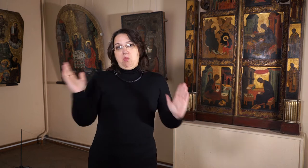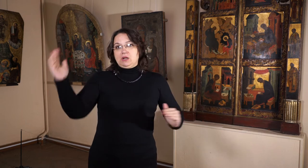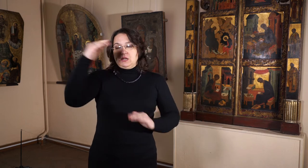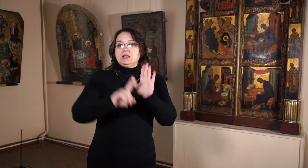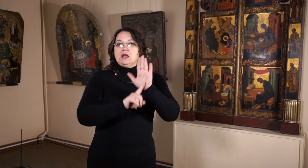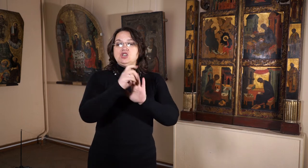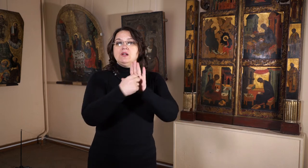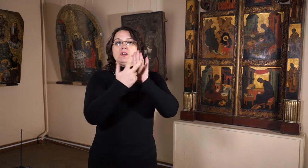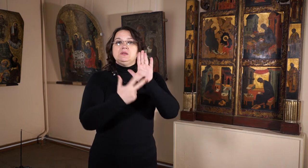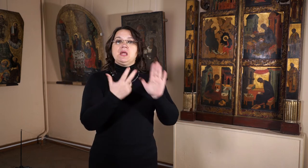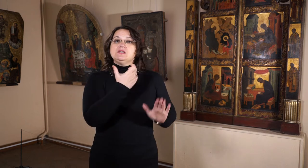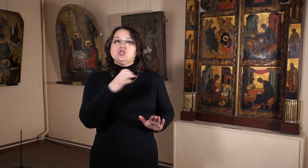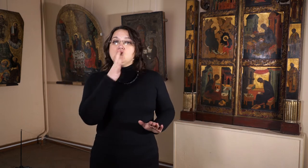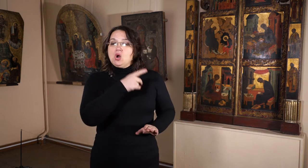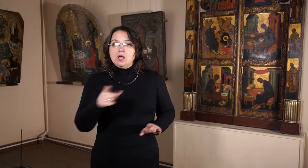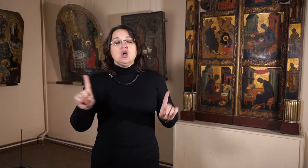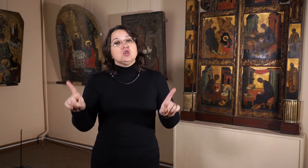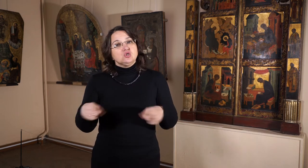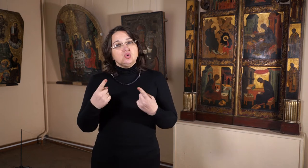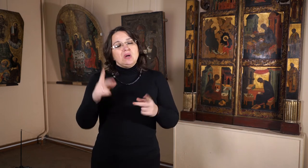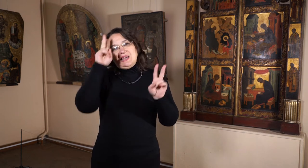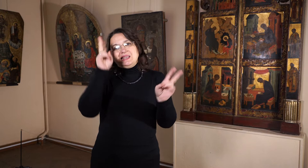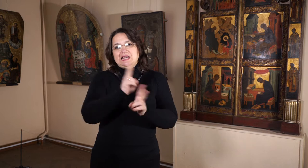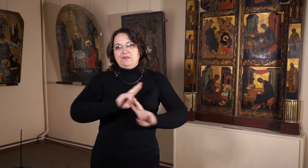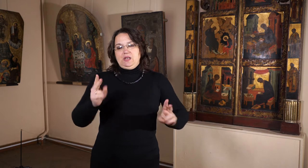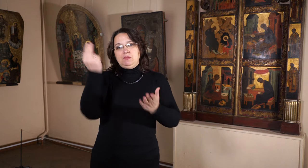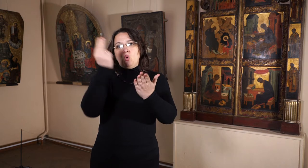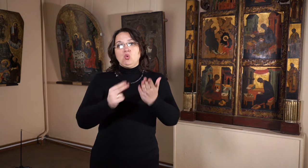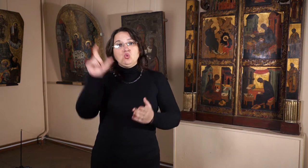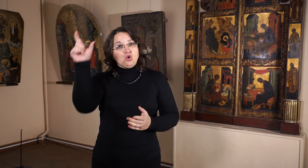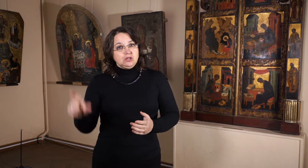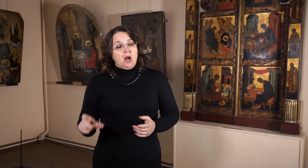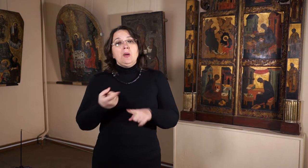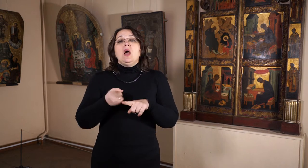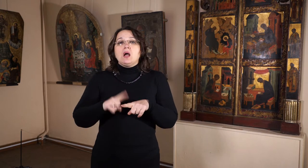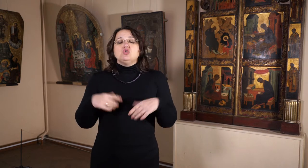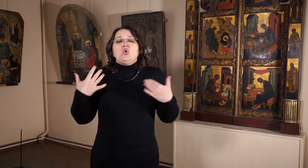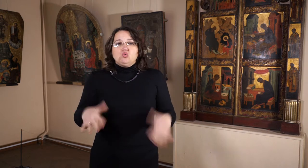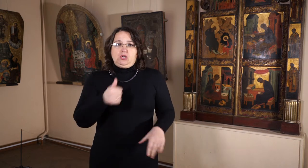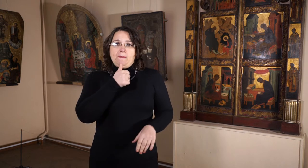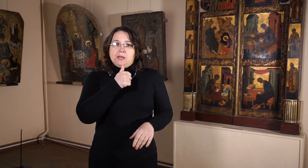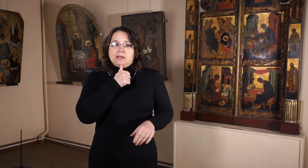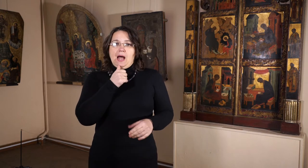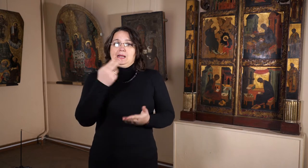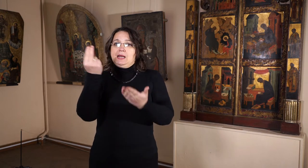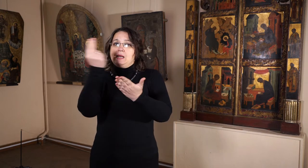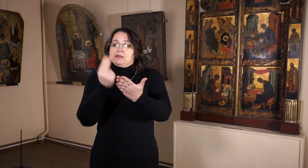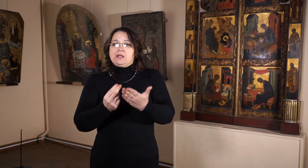начала 18 столетия, созданных неизвестными художниками, которые уже пытались изображать светских